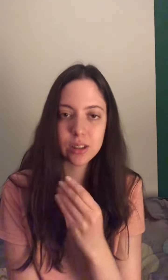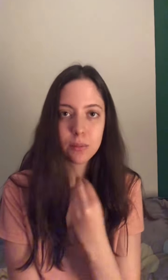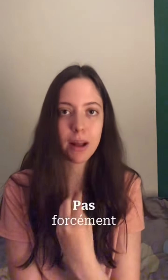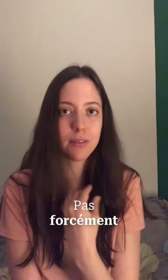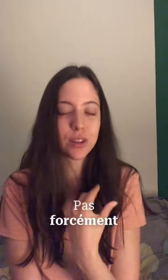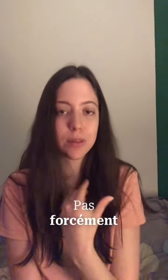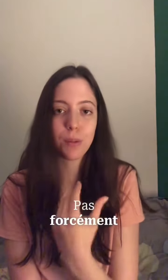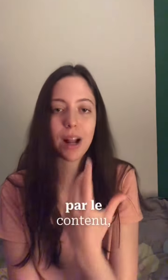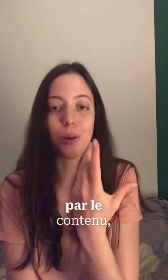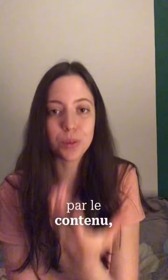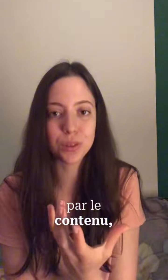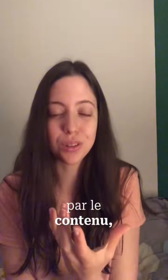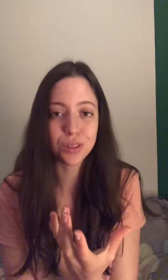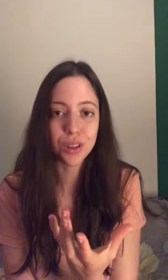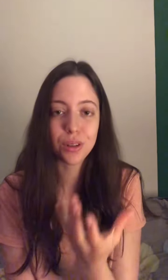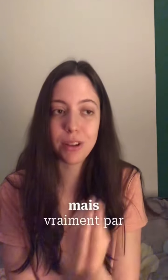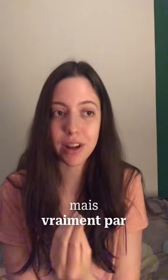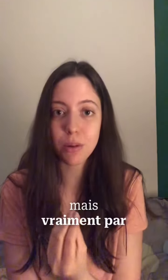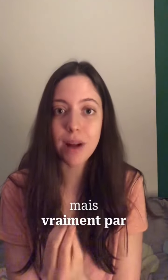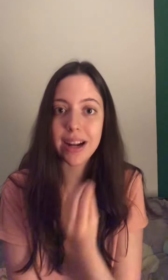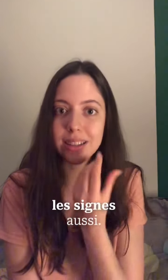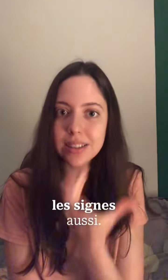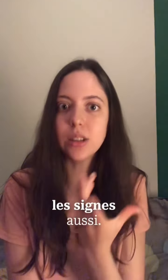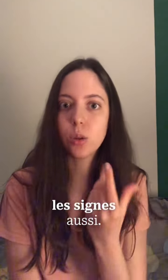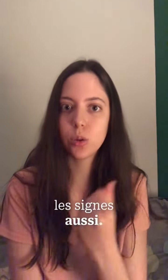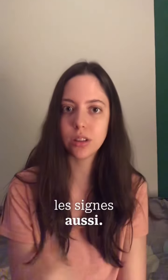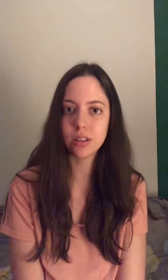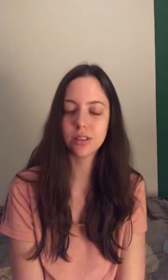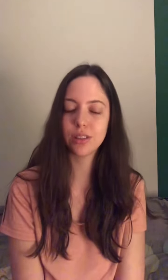Pas forcément par le contenu, mais vraiment par les signes aussi. C'est fou.